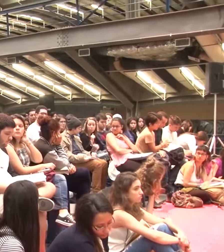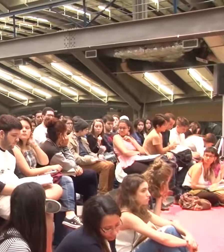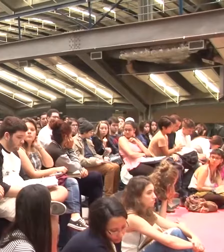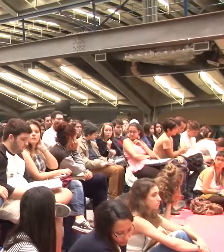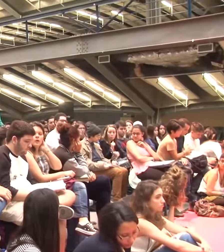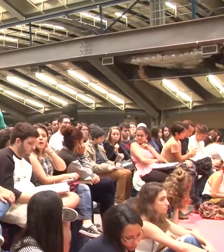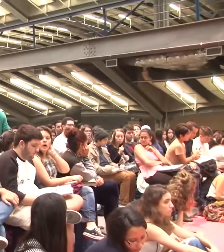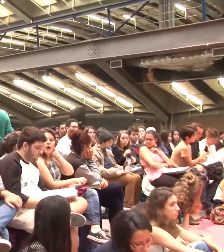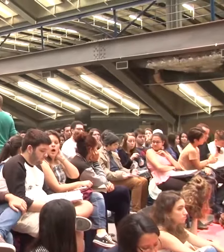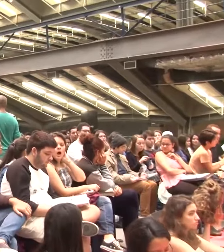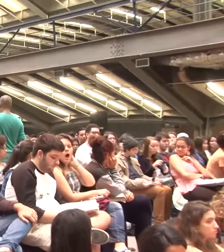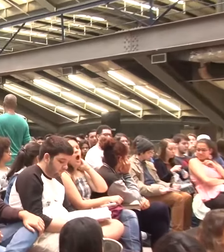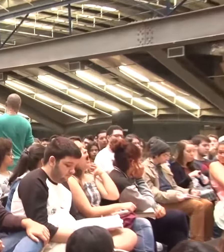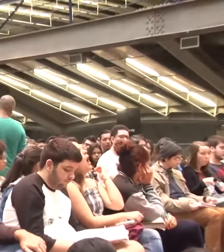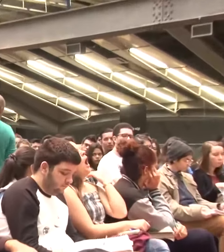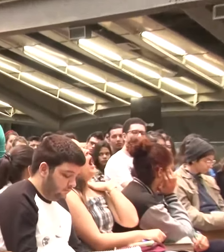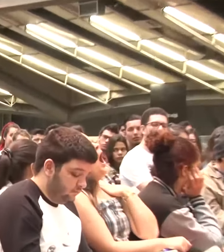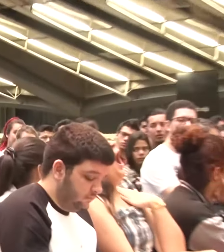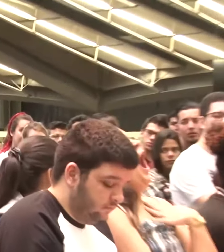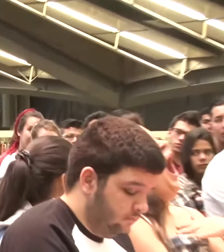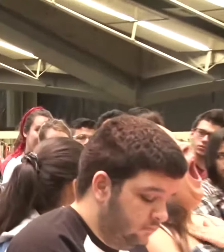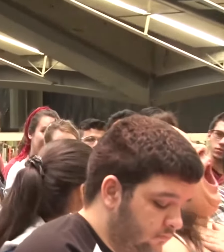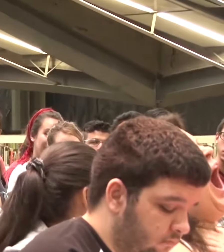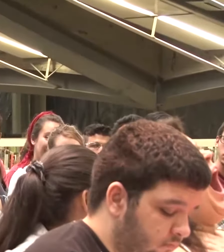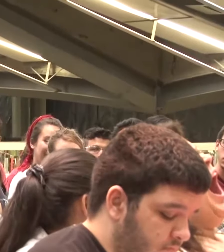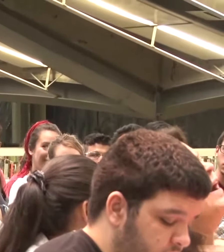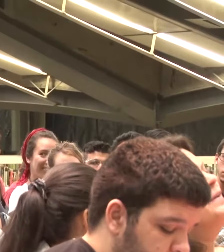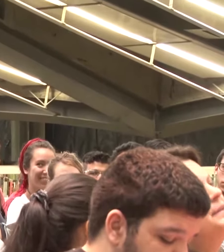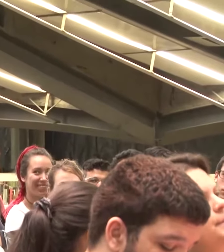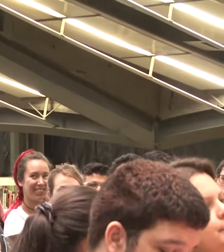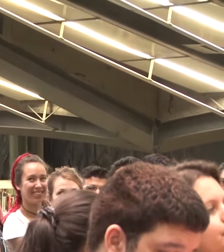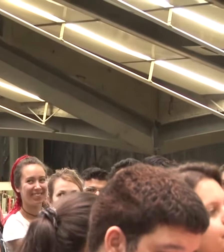maneira romântica, ela se comporta de maneira romântica.